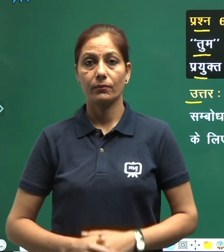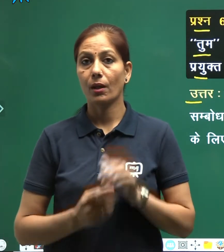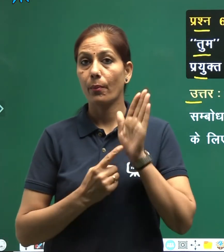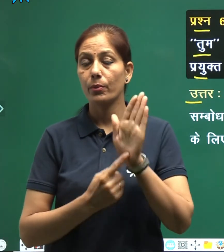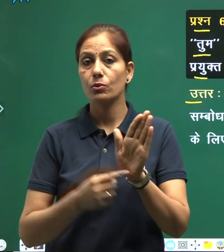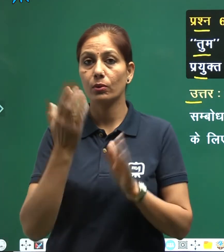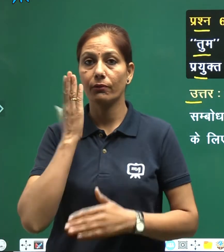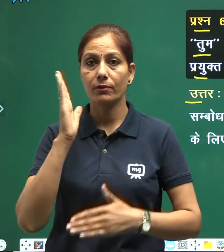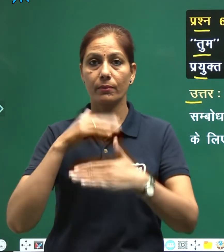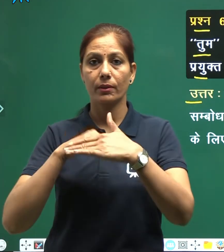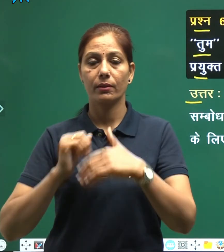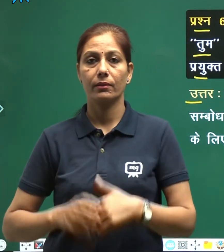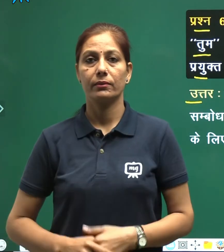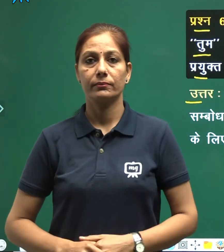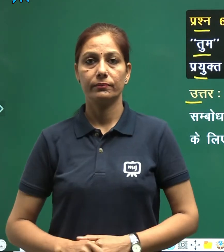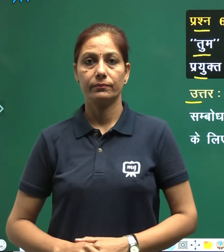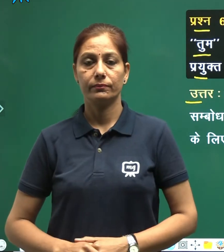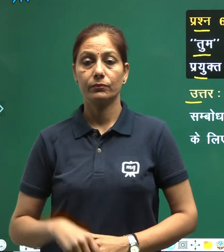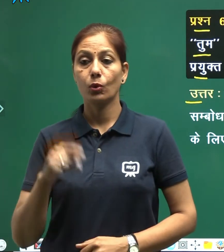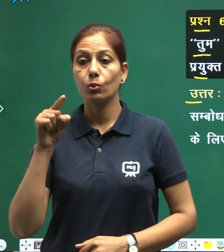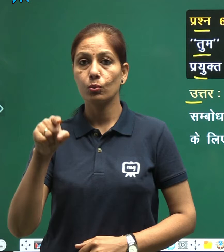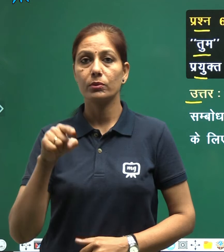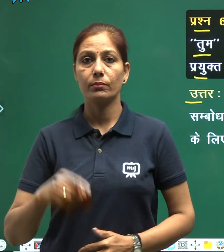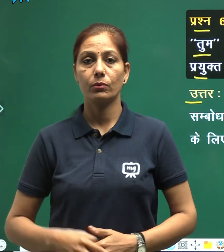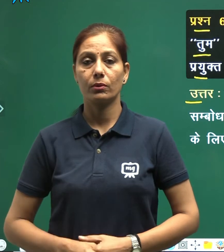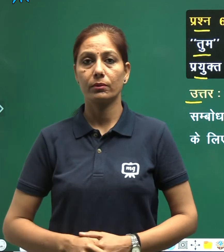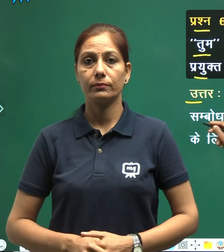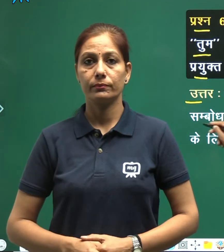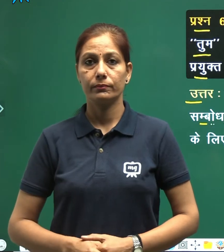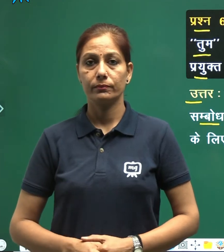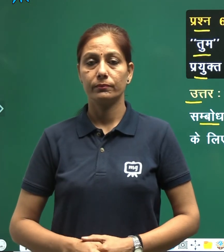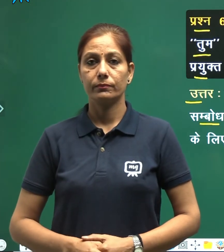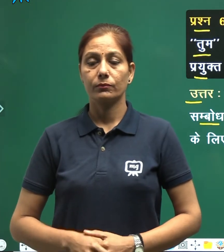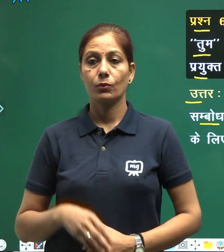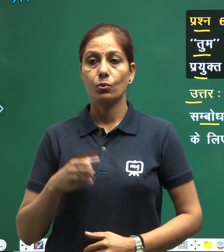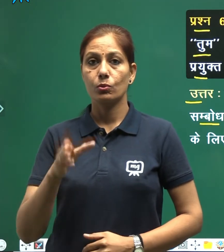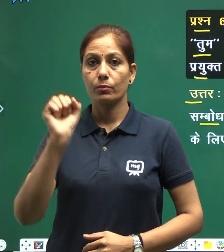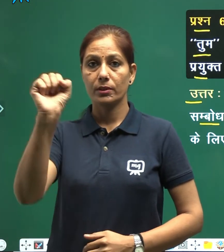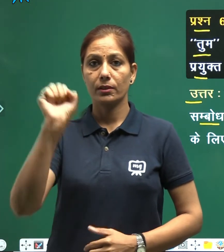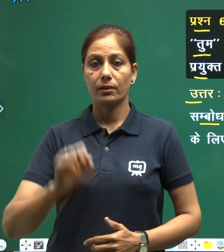प्रस्तुत कविता में तुम संबोधन उसके